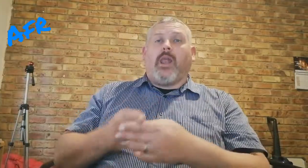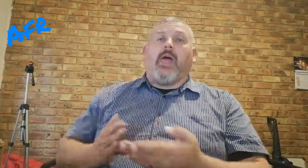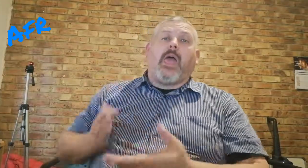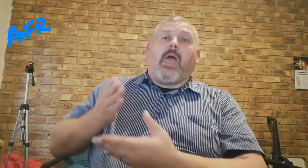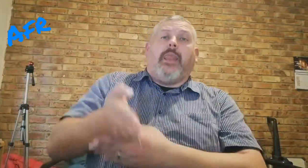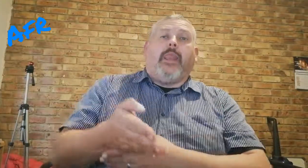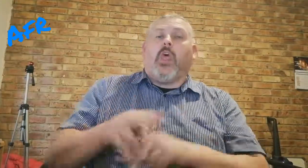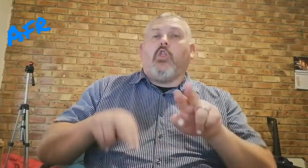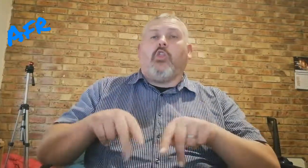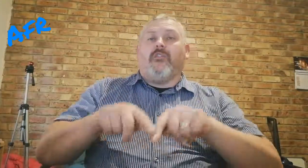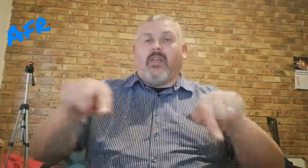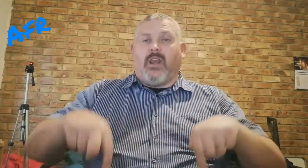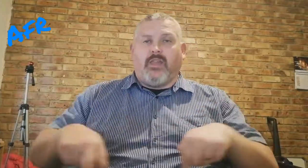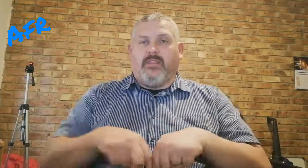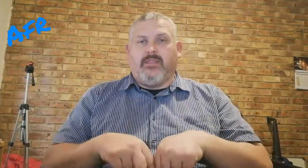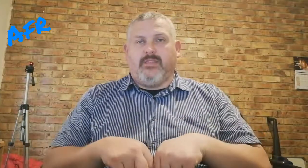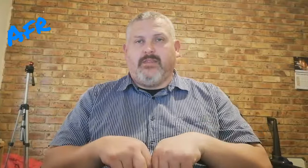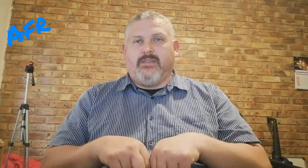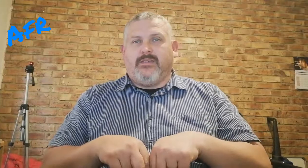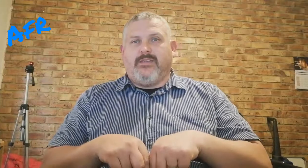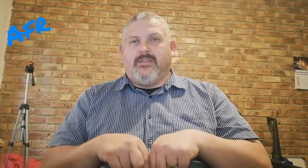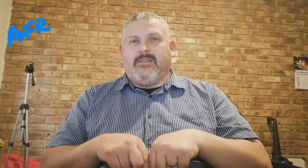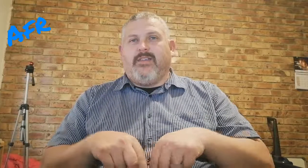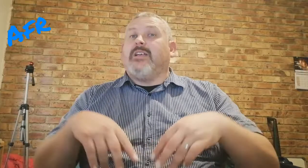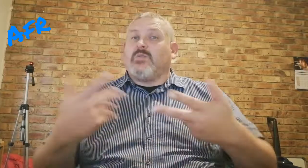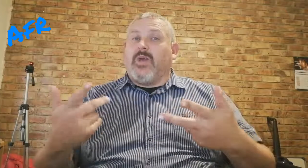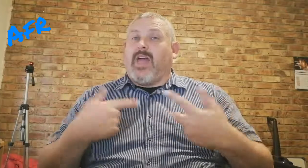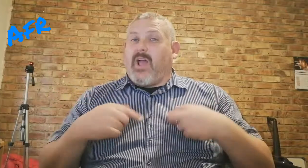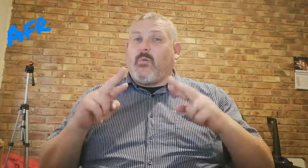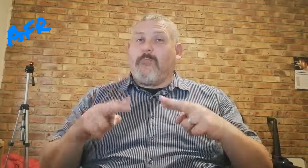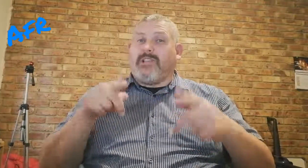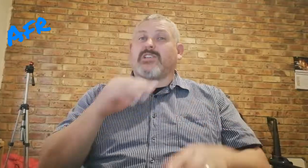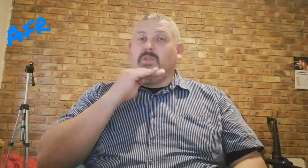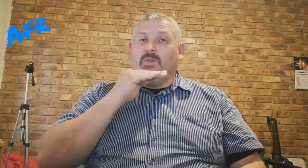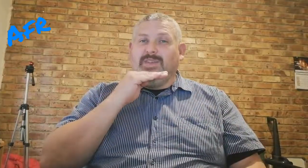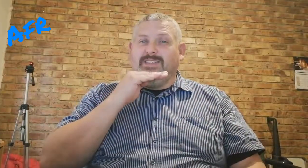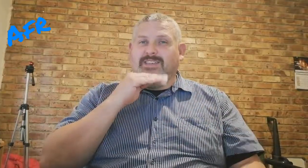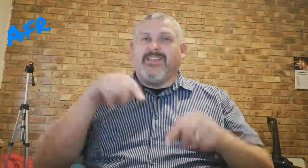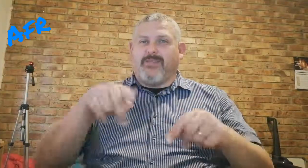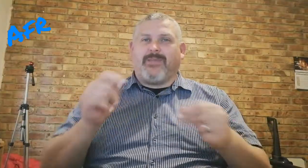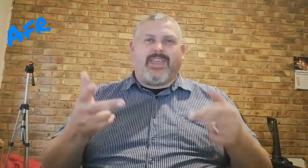voor hulle in nieuwe land. So ek hoop is genoeg,